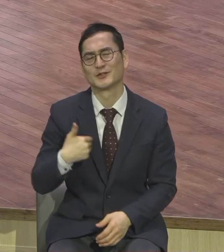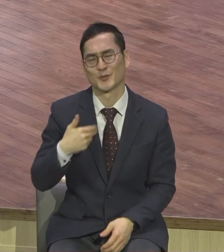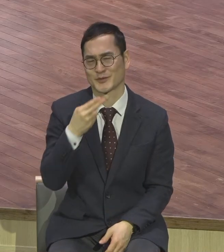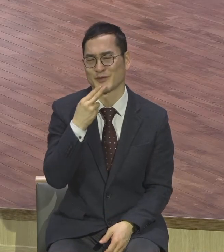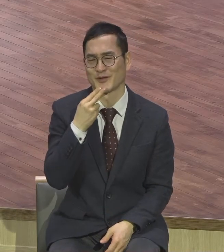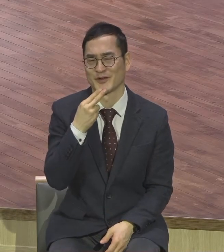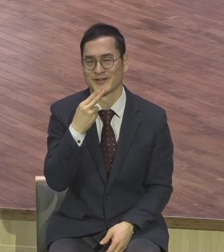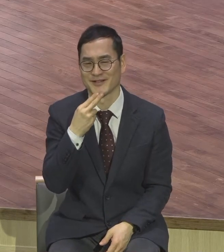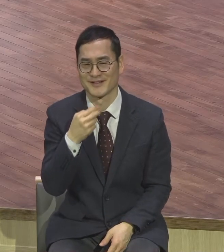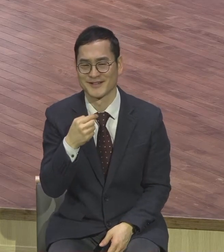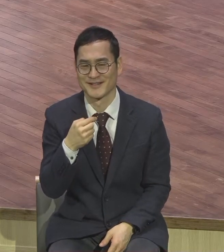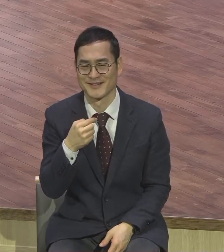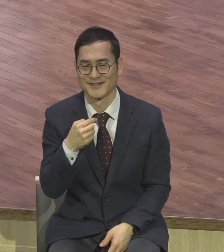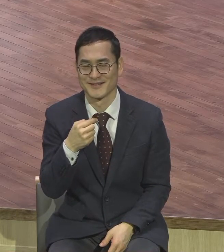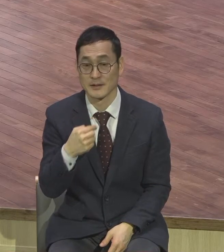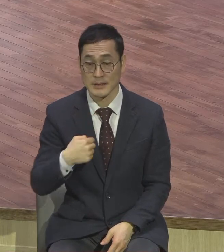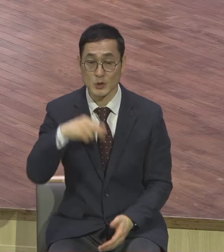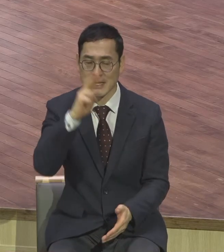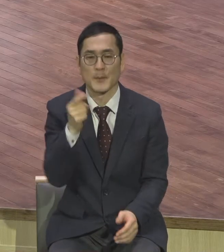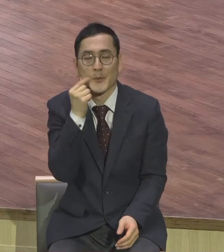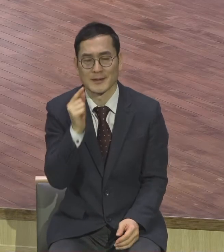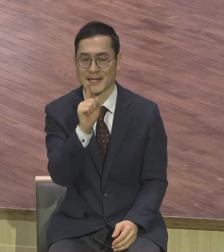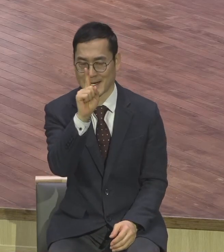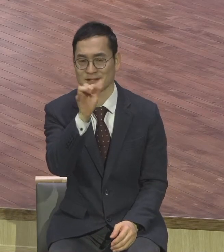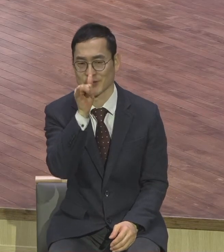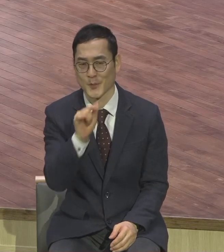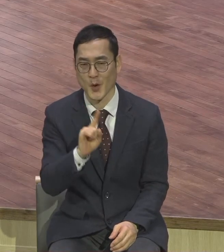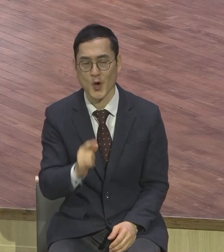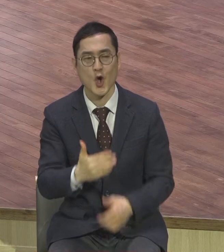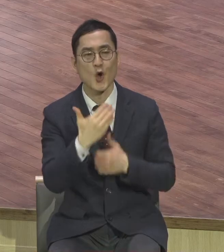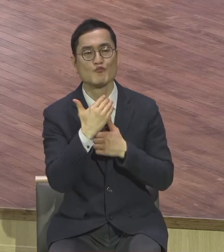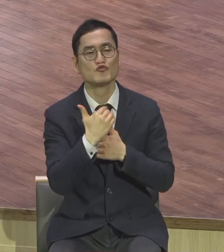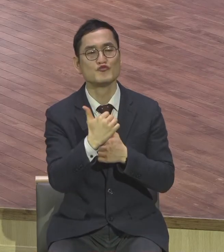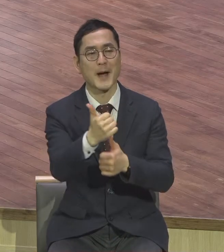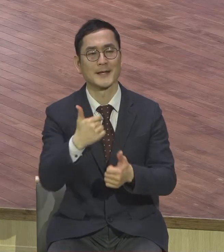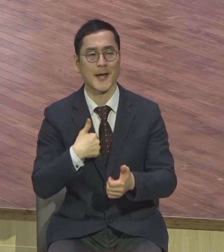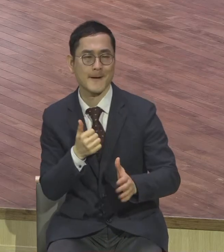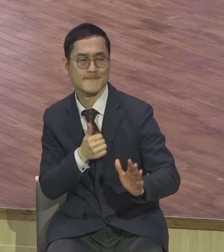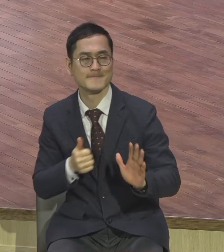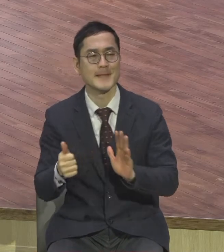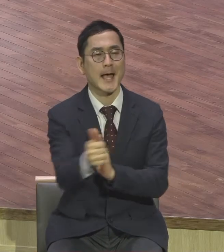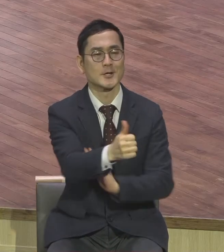부름받아 낯선 이모입니다. 어디든지 가오리라. 저 어디든지 못갑니다.